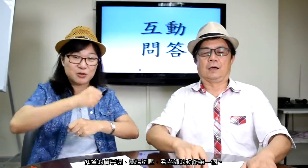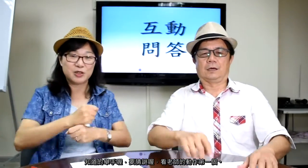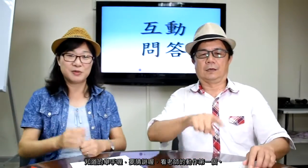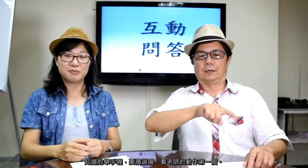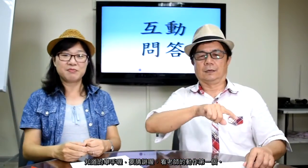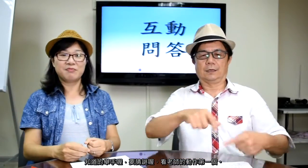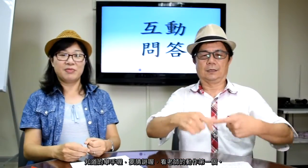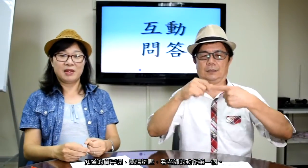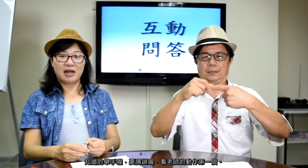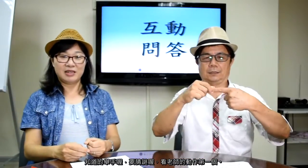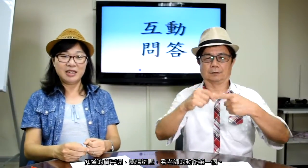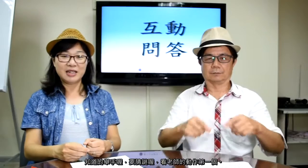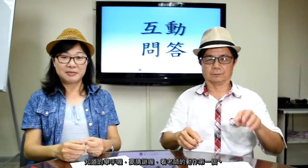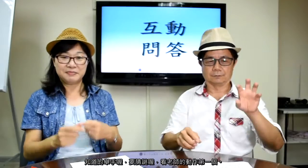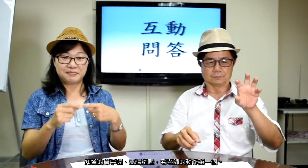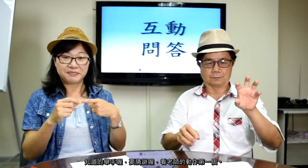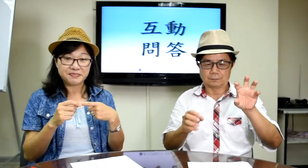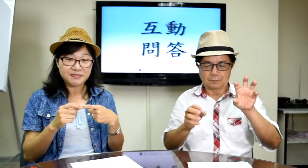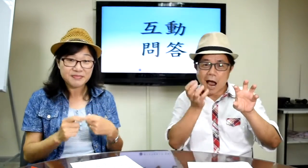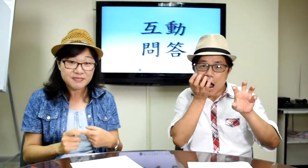作。第一个，